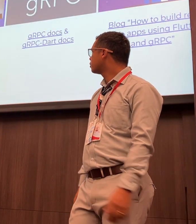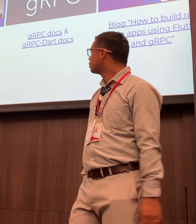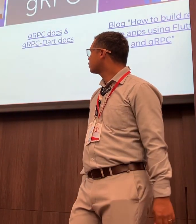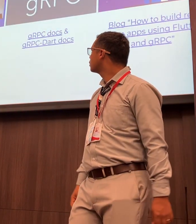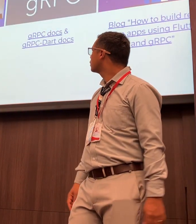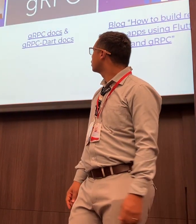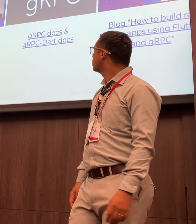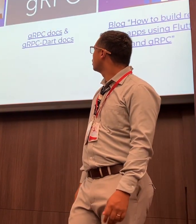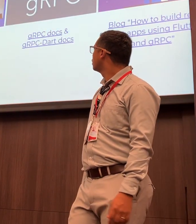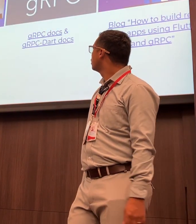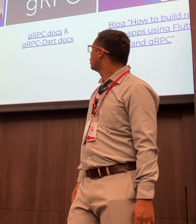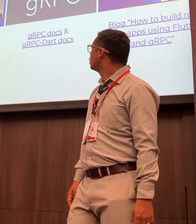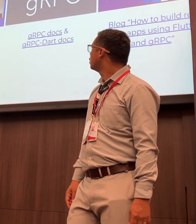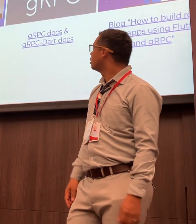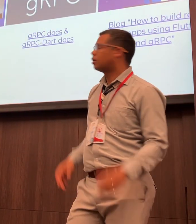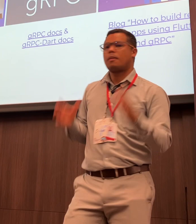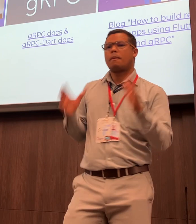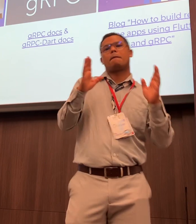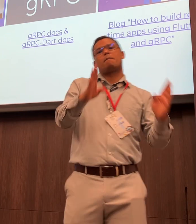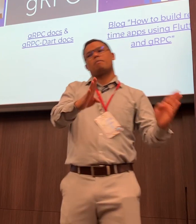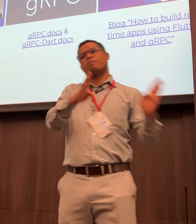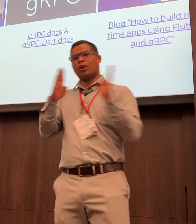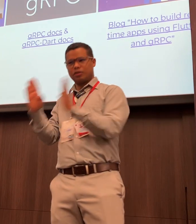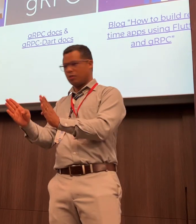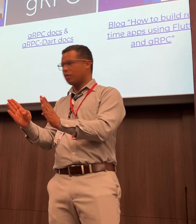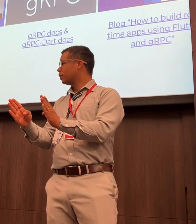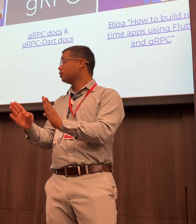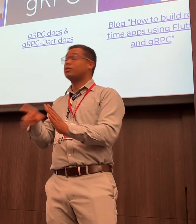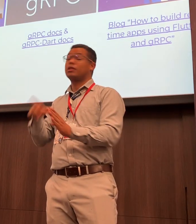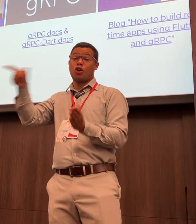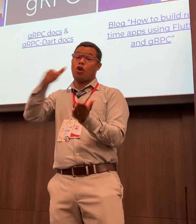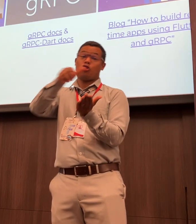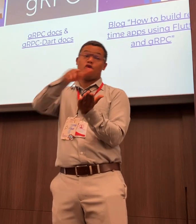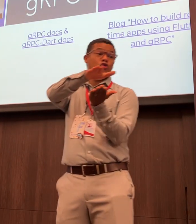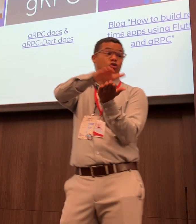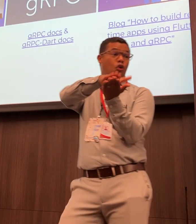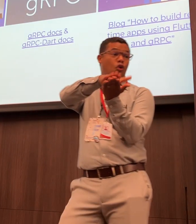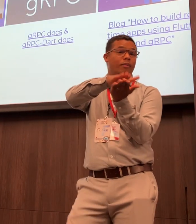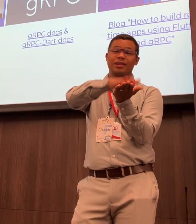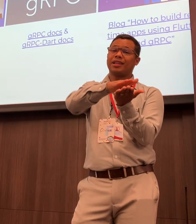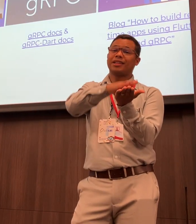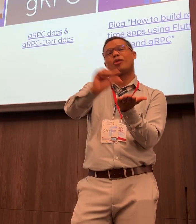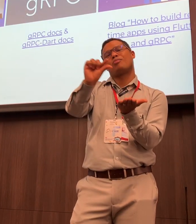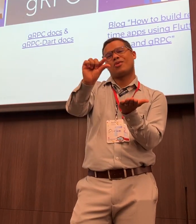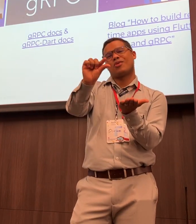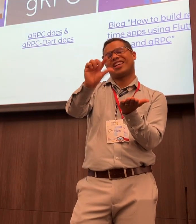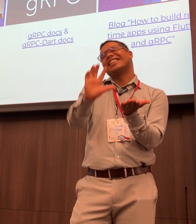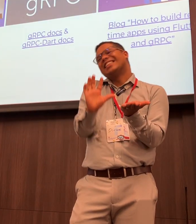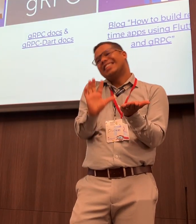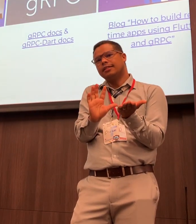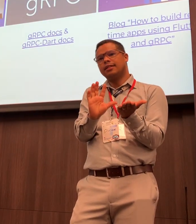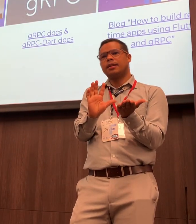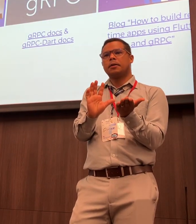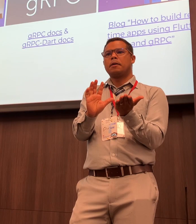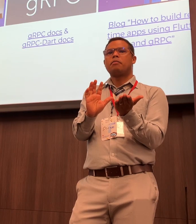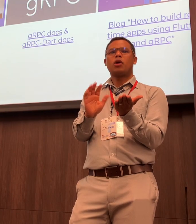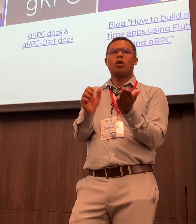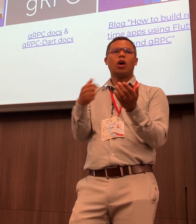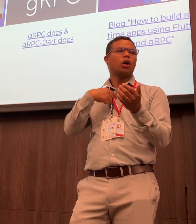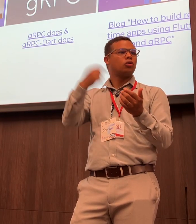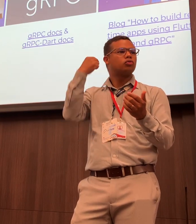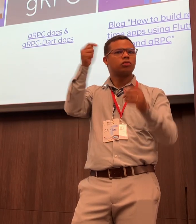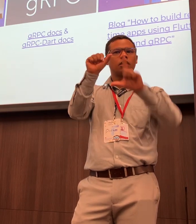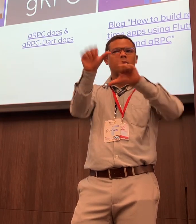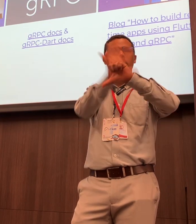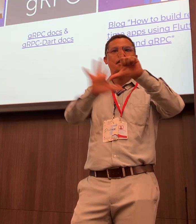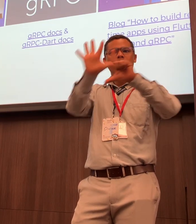Así que bueno, próximos pasos. Sí es verdad que hay poca documentación, esto lo noté bastante. Pueden ver un video que estuve haciendo en el